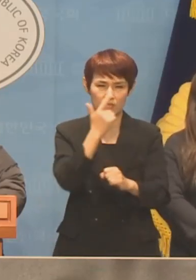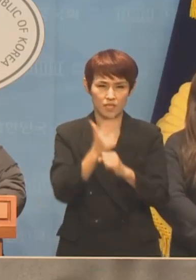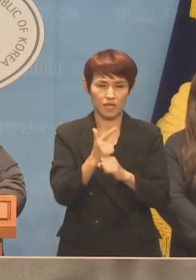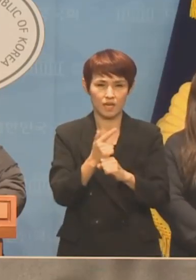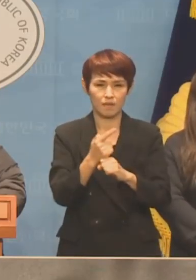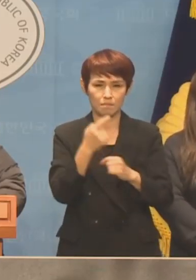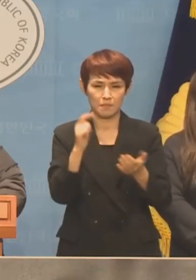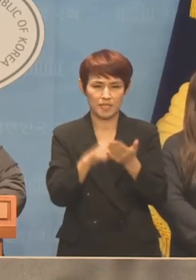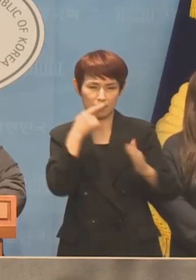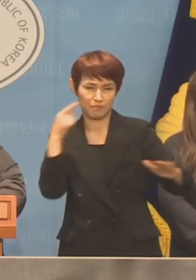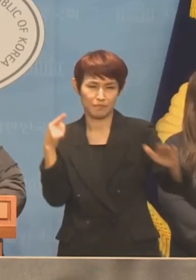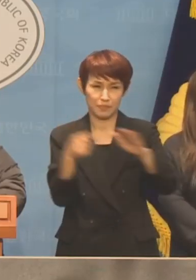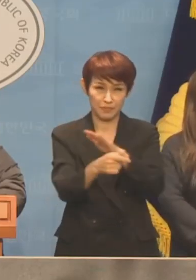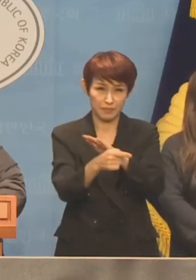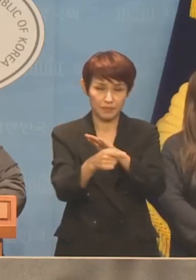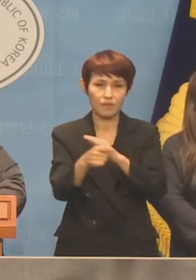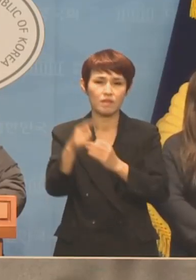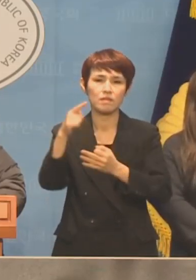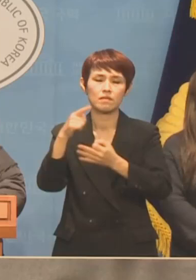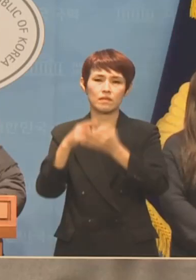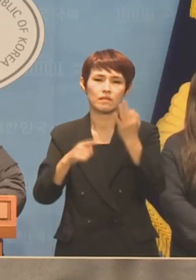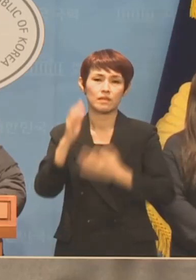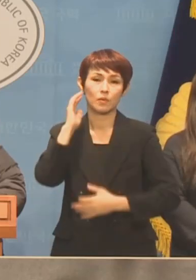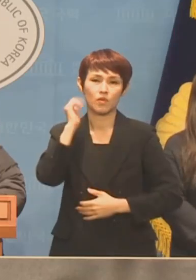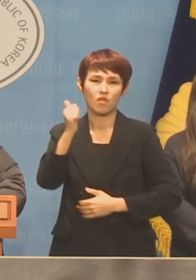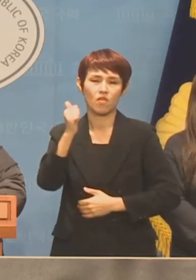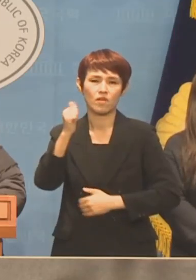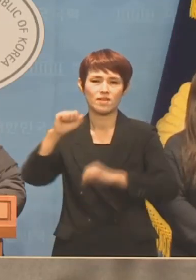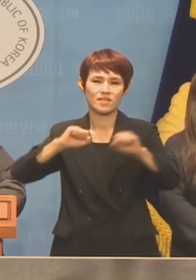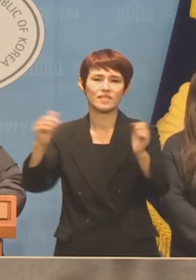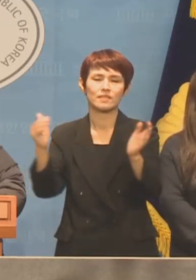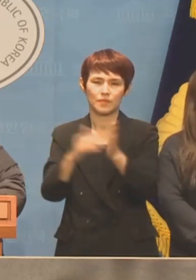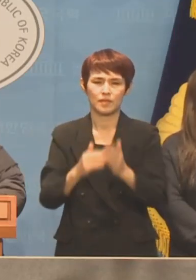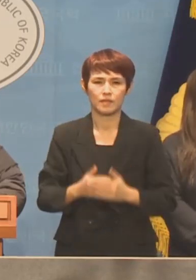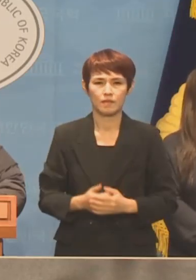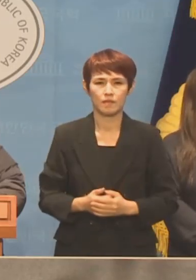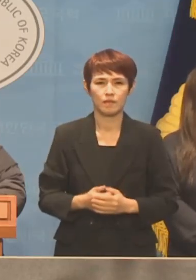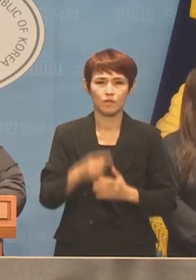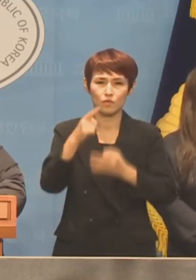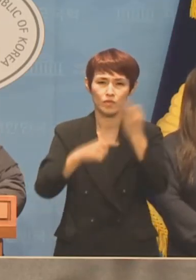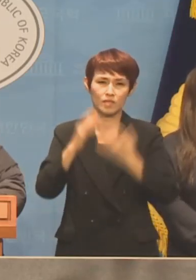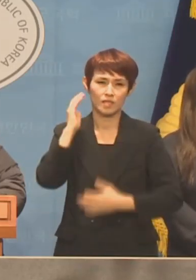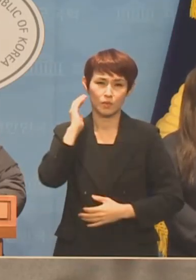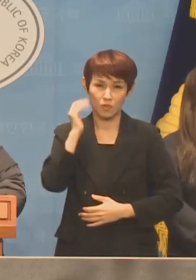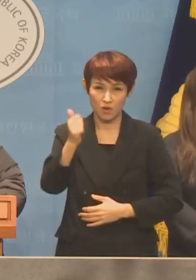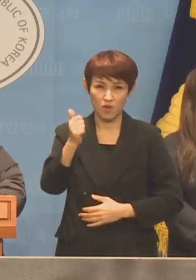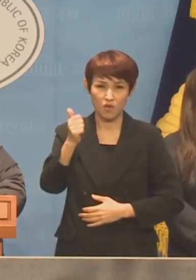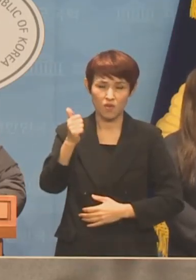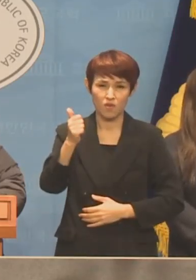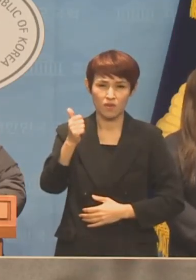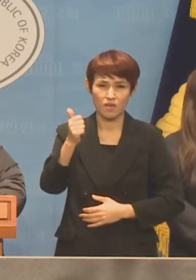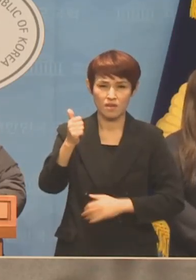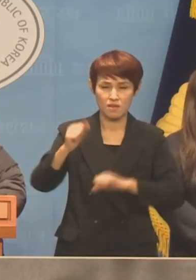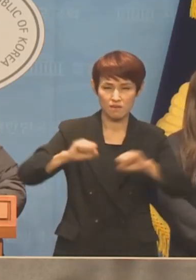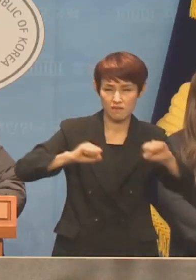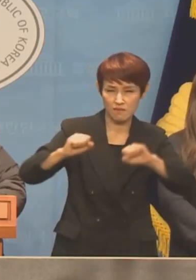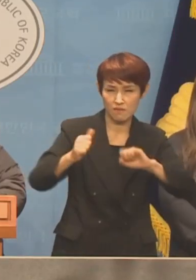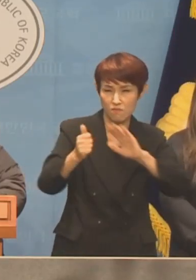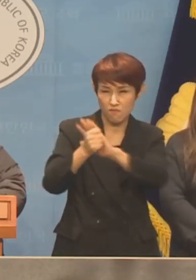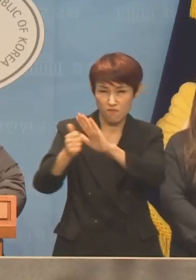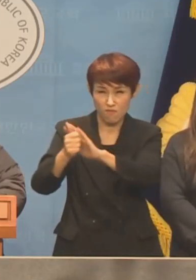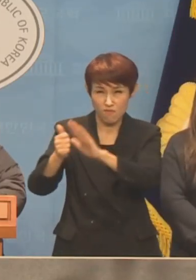수호자인 대통령의 직무수행이었음을 확인한다. 윤 대통령의 외롭고도 힘든 성전에 참여하는 아스팔트 십자군들은